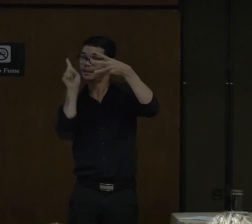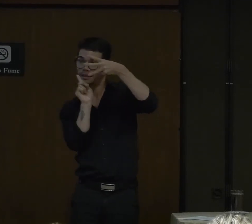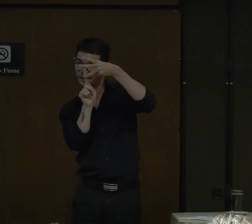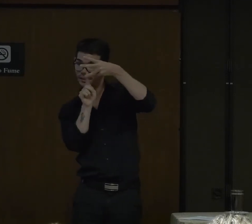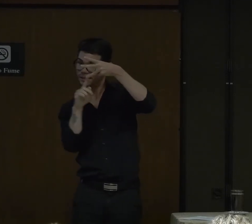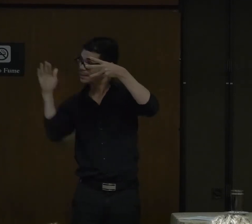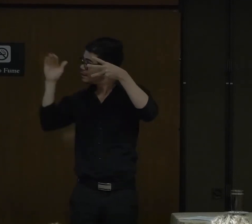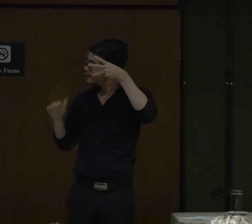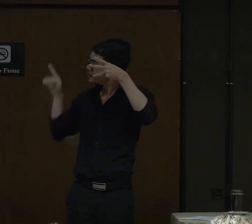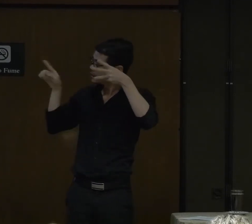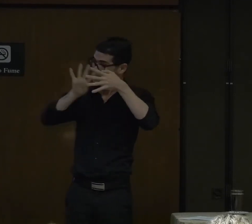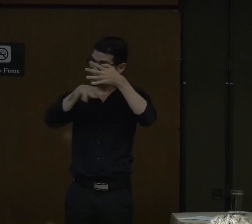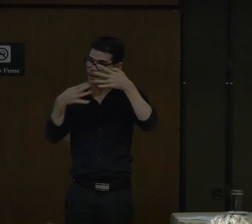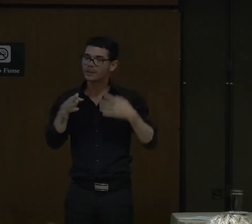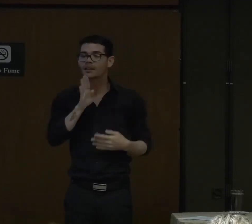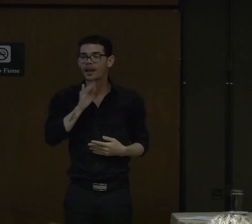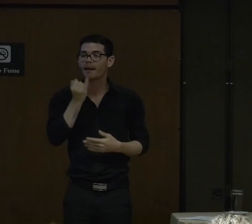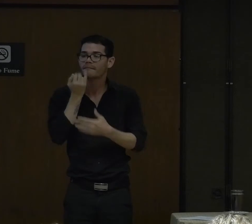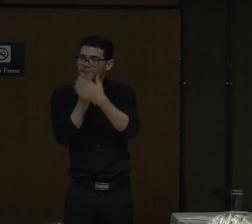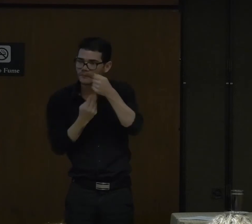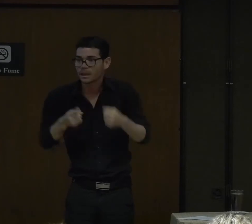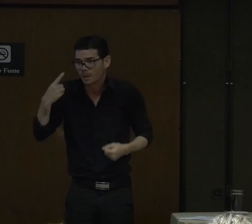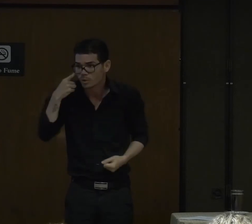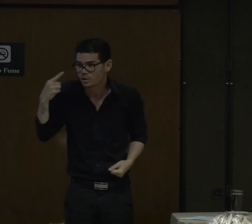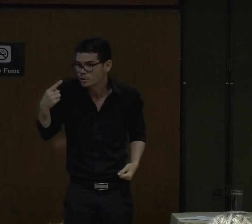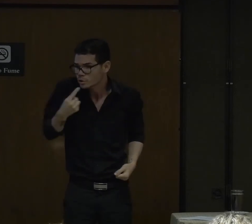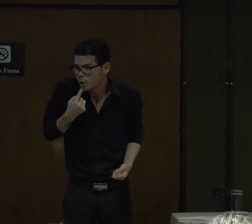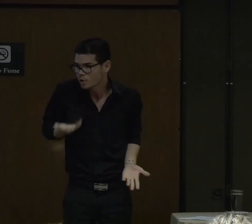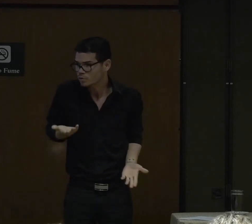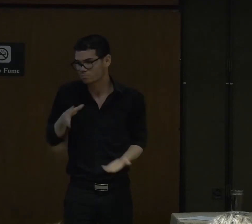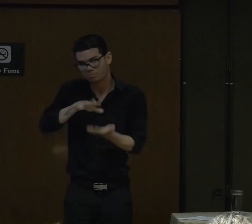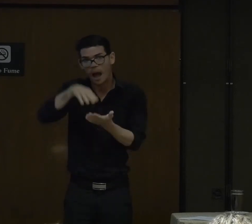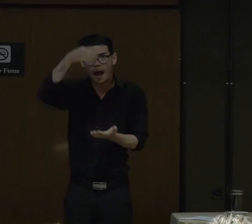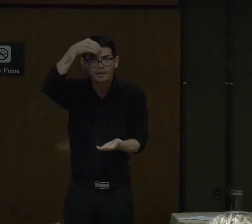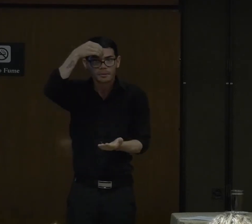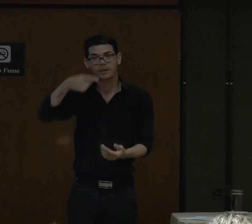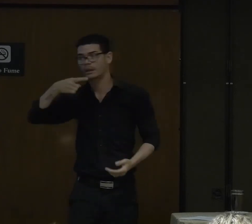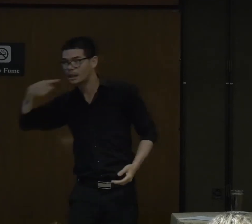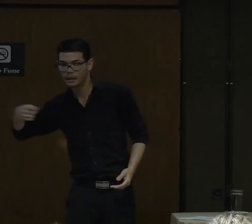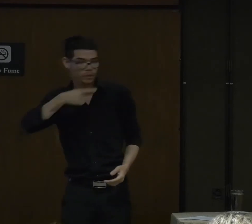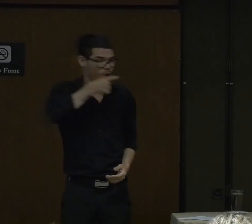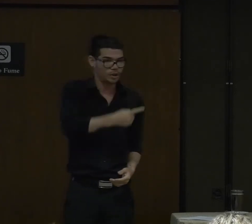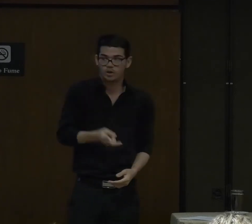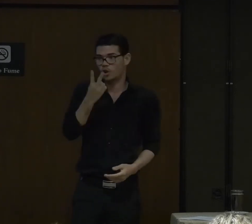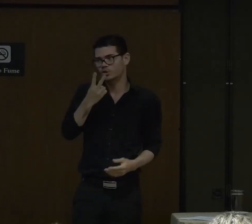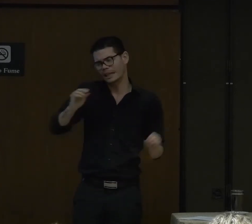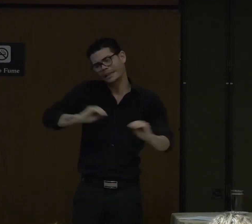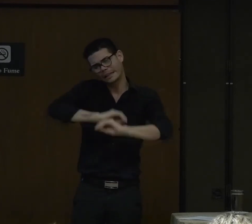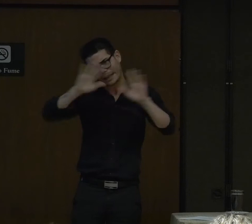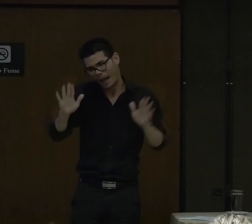aprenden 2 lenguas en 2 modalidades diferentes, pero esto no quiere decir que no sean bilingües. Si son 2 lenguas, quiere decir que son